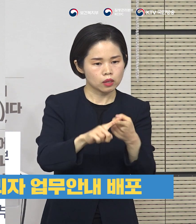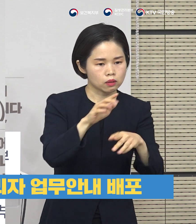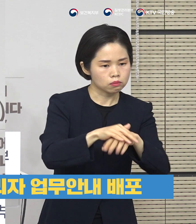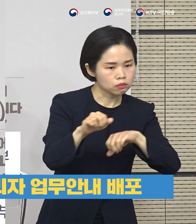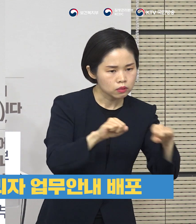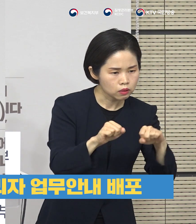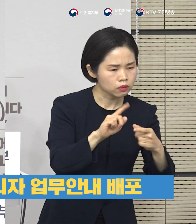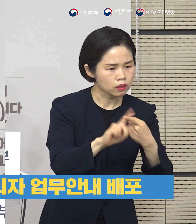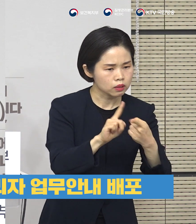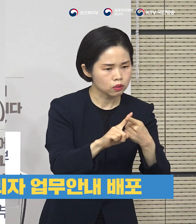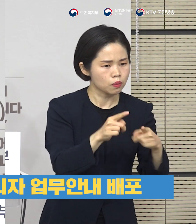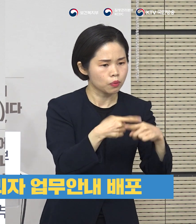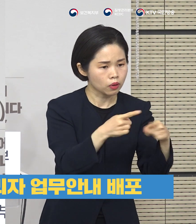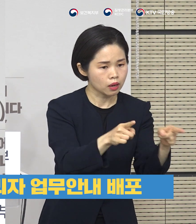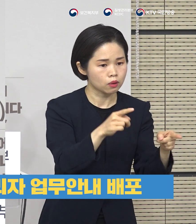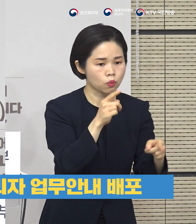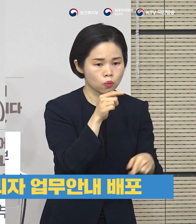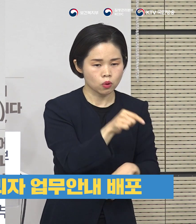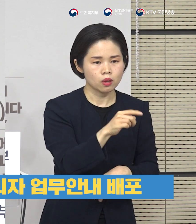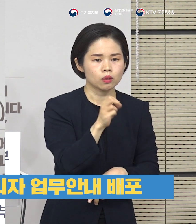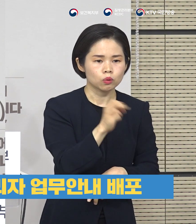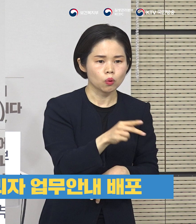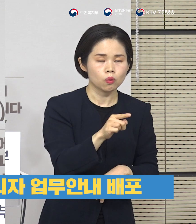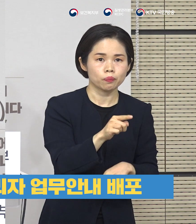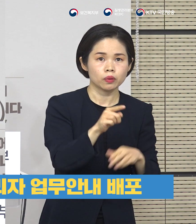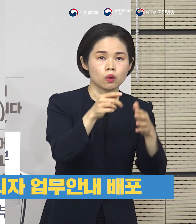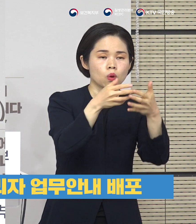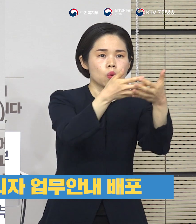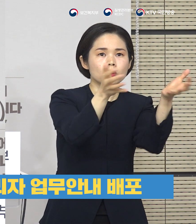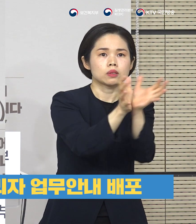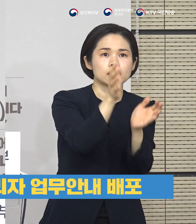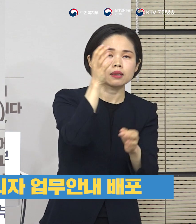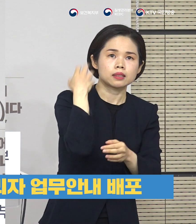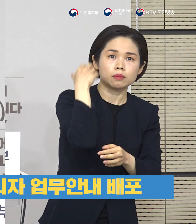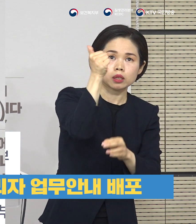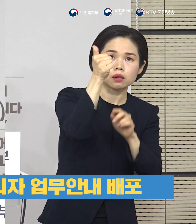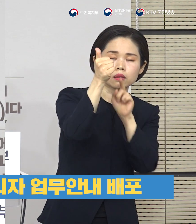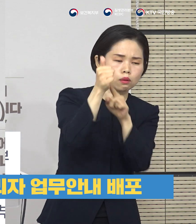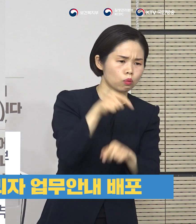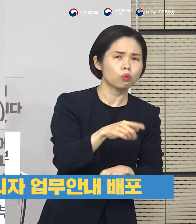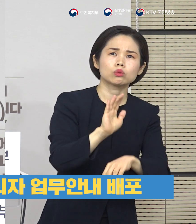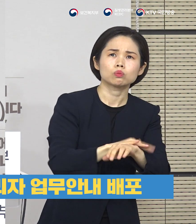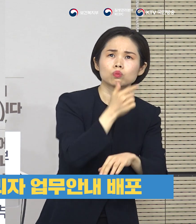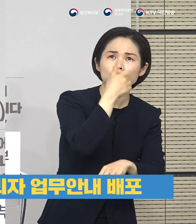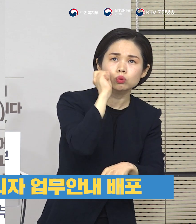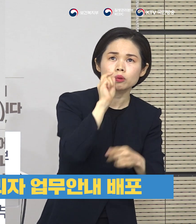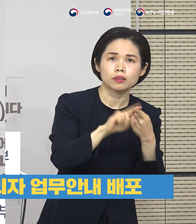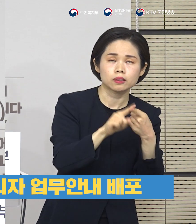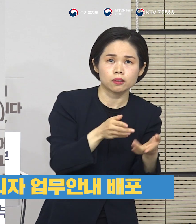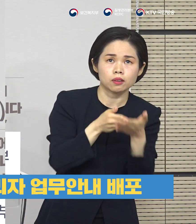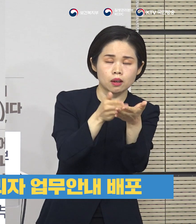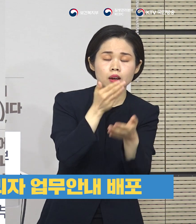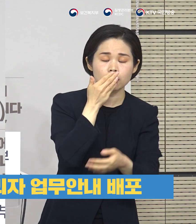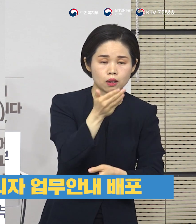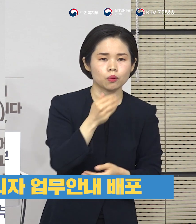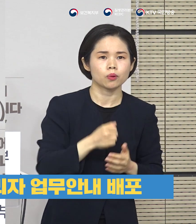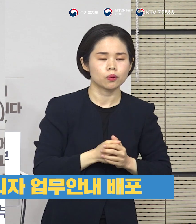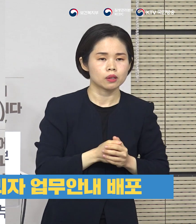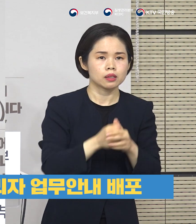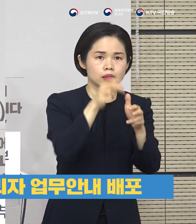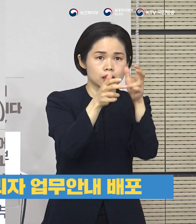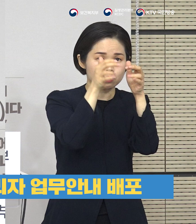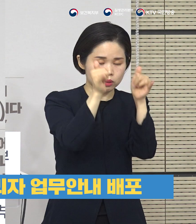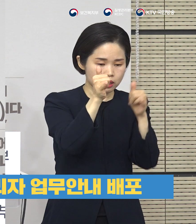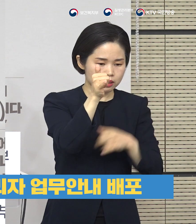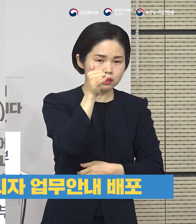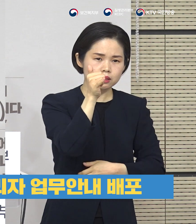주기적으로 지침의 이행 결과를 점검, 평가하고 문제점은 공동체 책임자에게 개선을 요구할 수